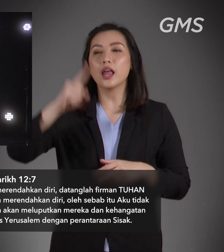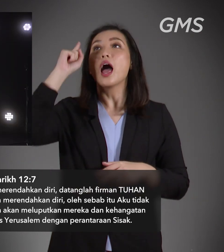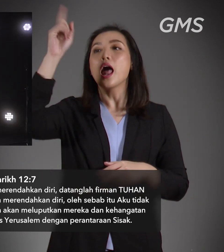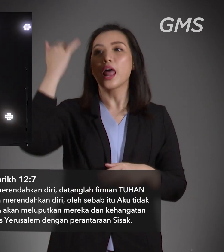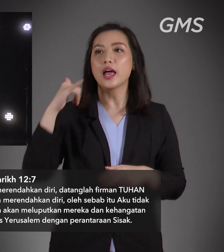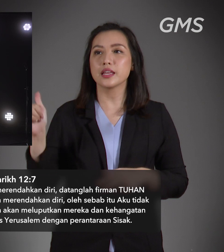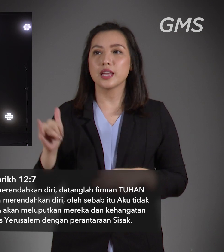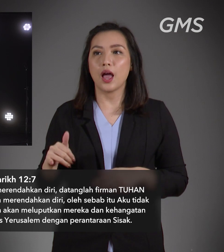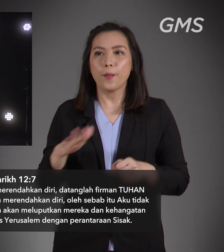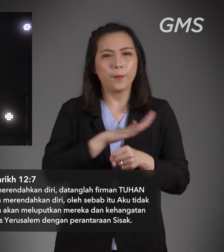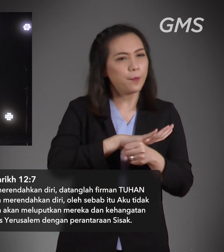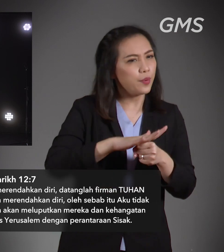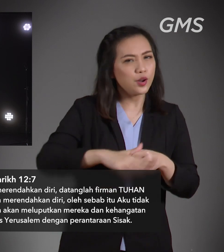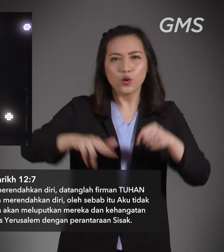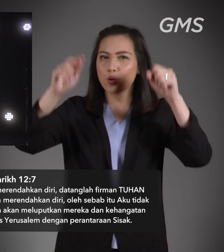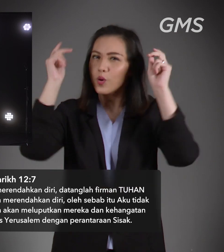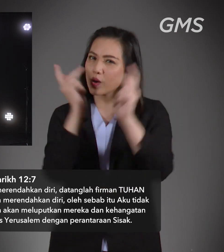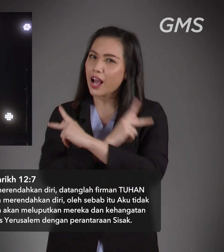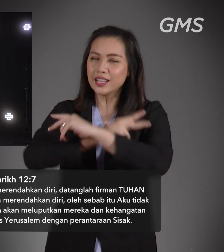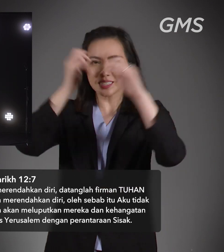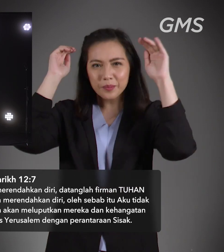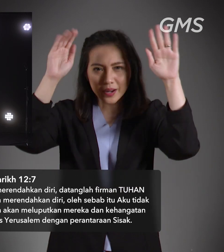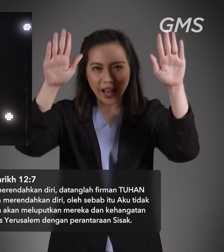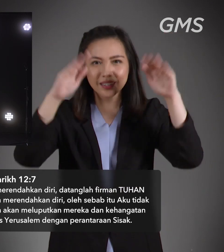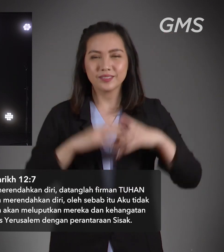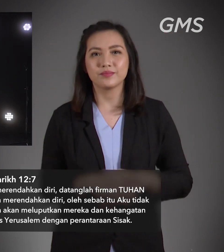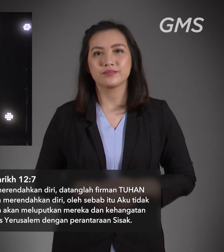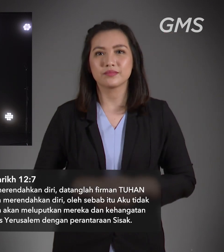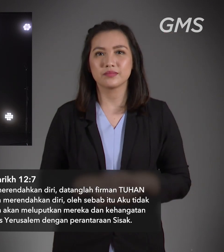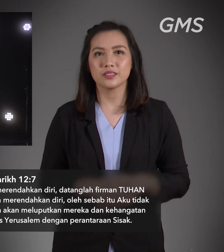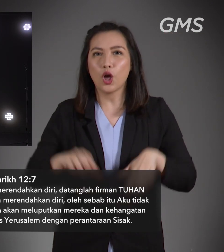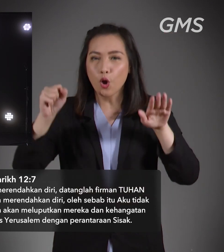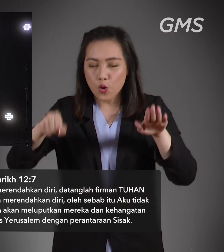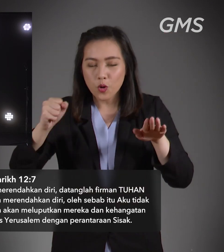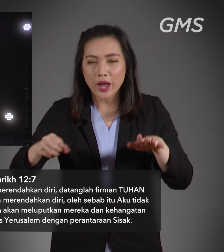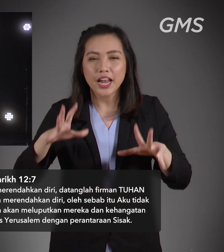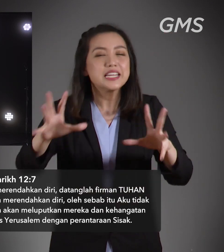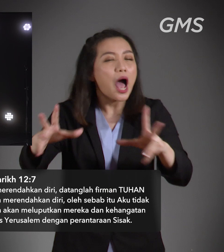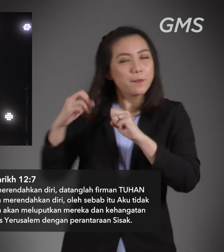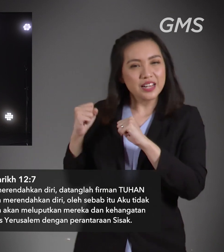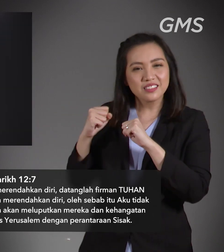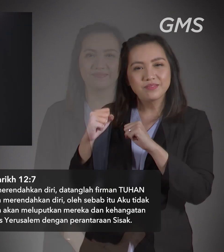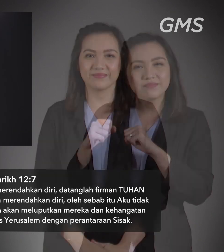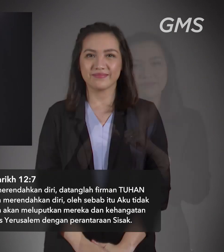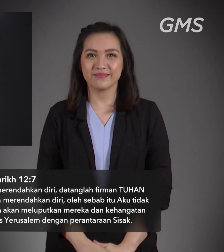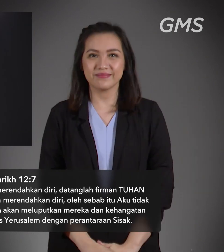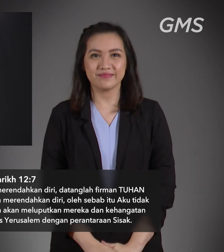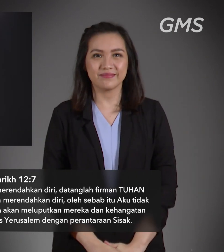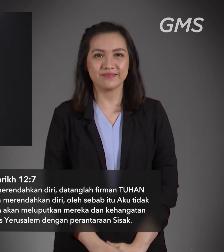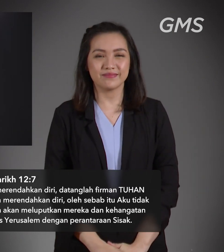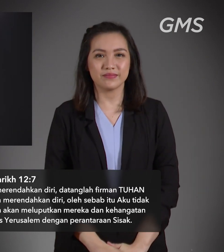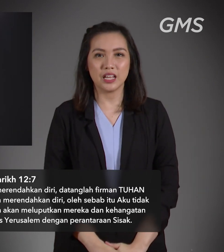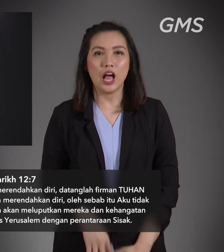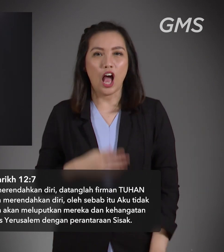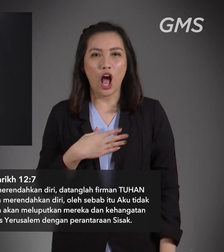karunia. Oleh sebab itu aku gak akan memusnahkan mereka. Jadi hukumannya dicabut, dibatalkan. Aku segera